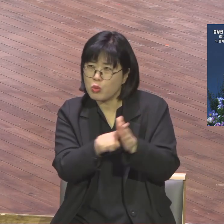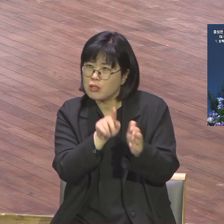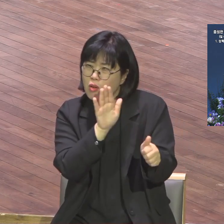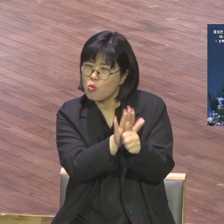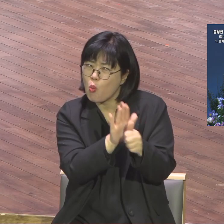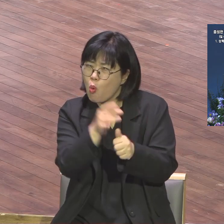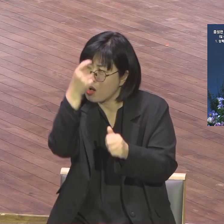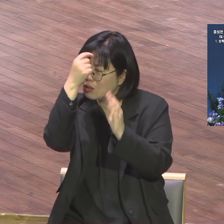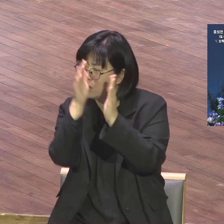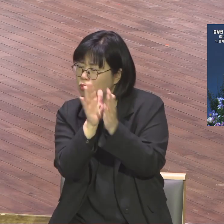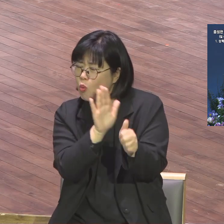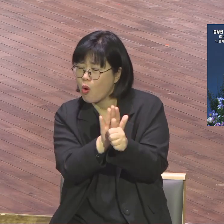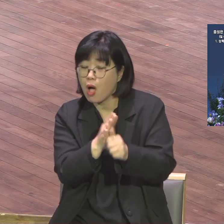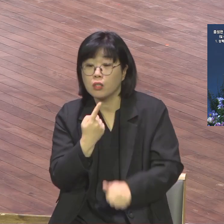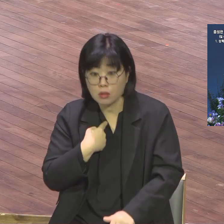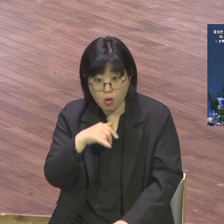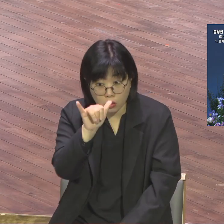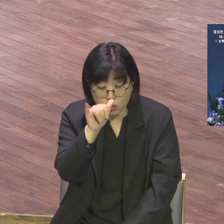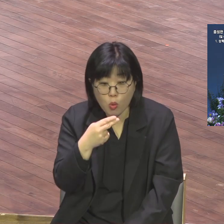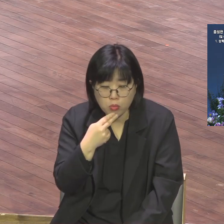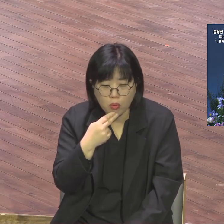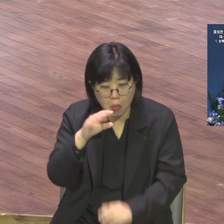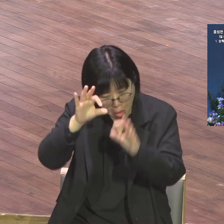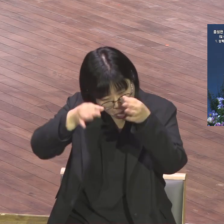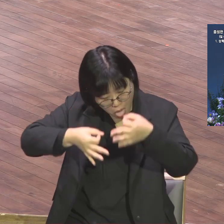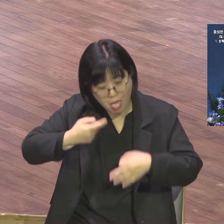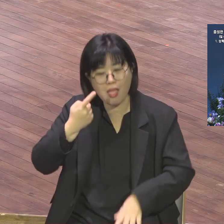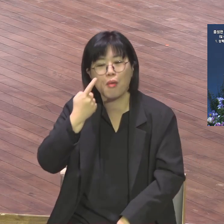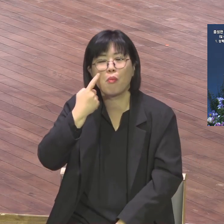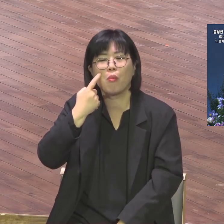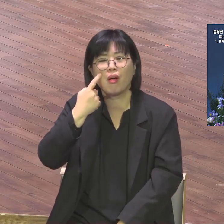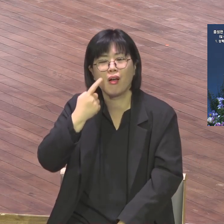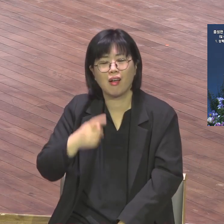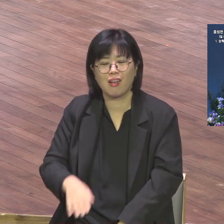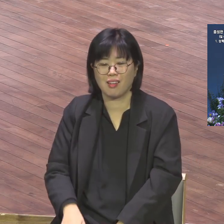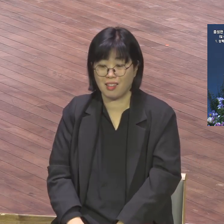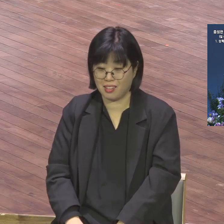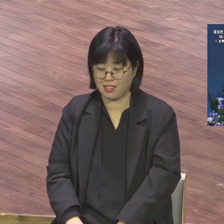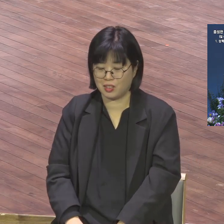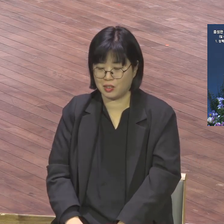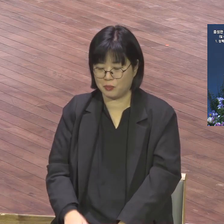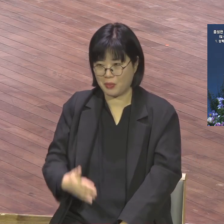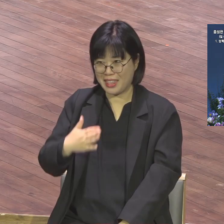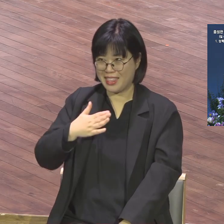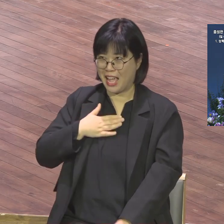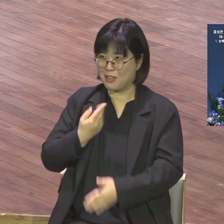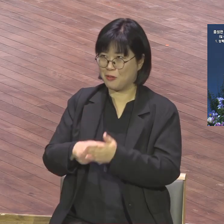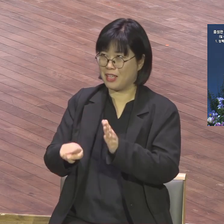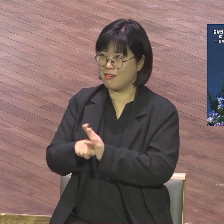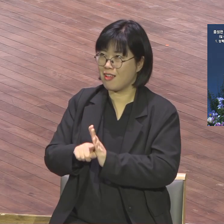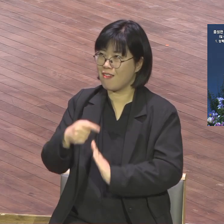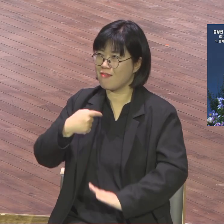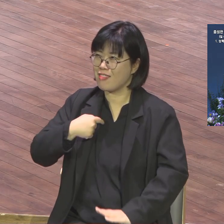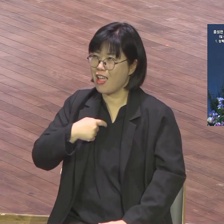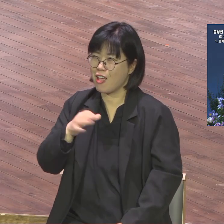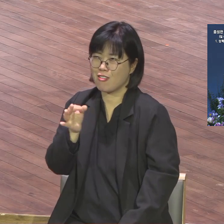기도거든요 지기도는 부지런히 하지만은 중보 기도는 안 합니다 시간 아깝고 관심이